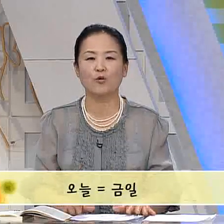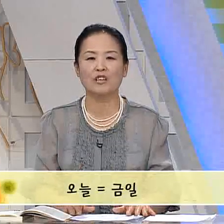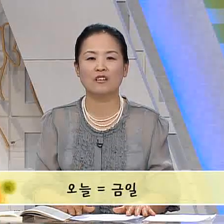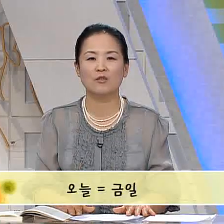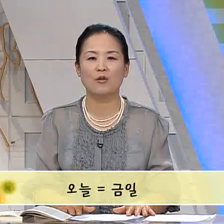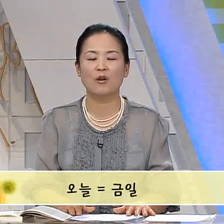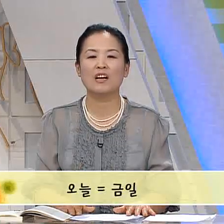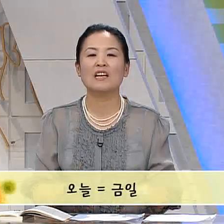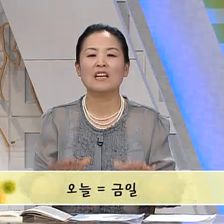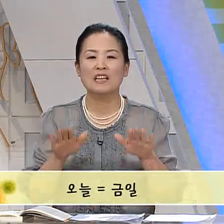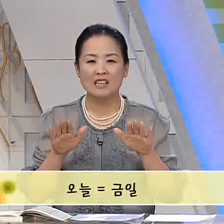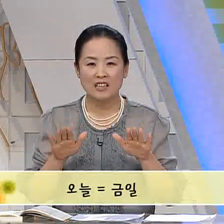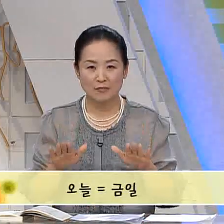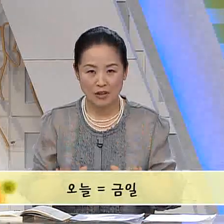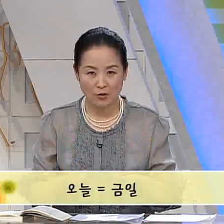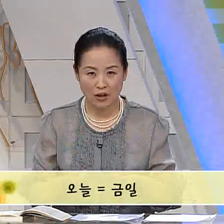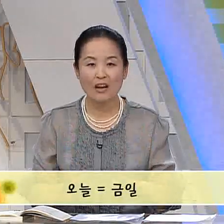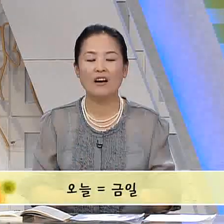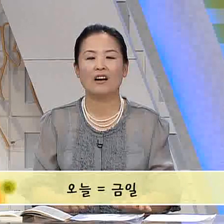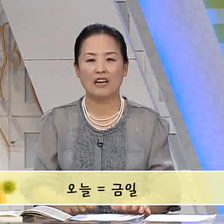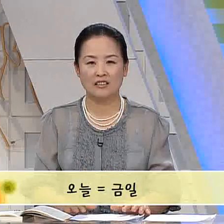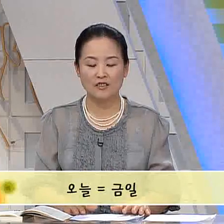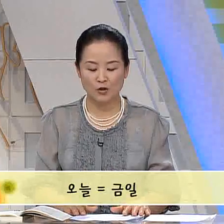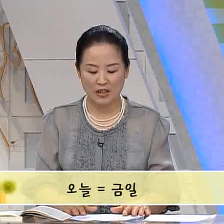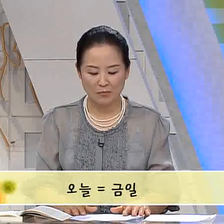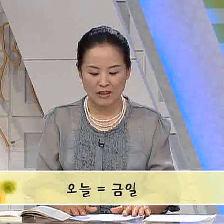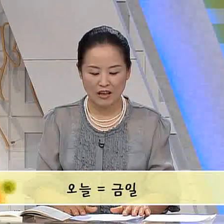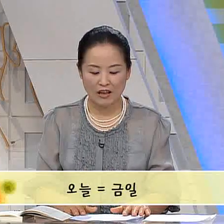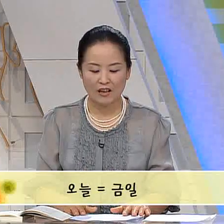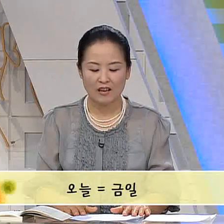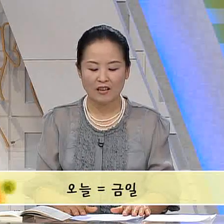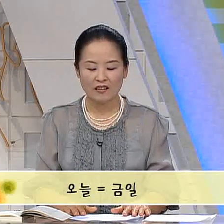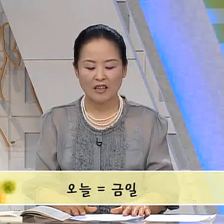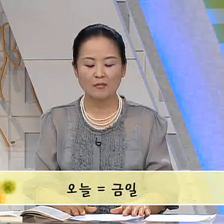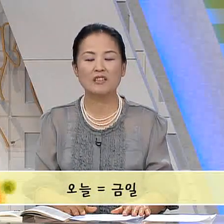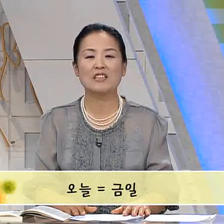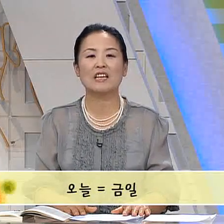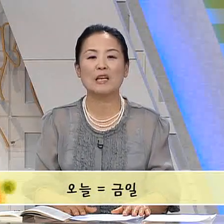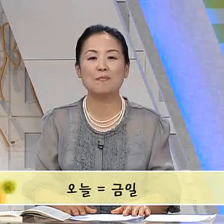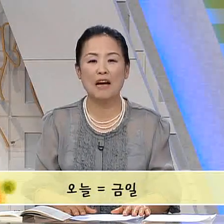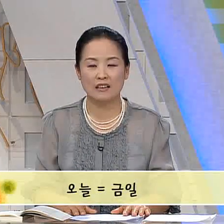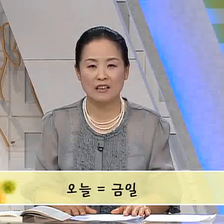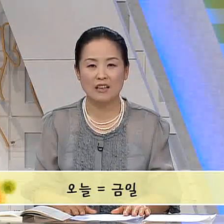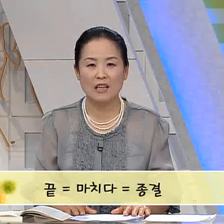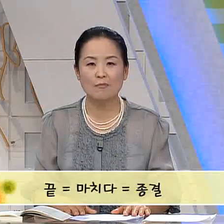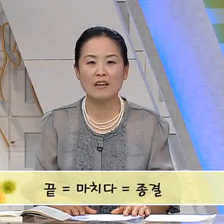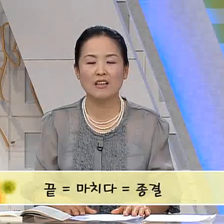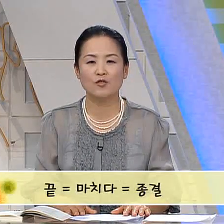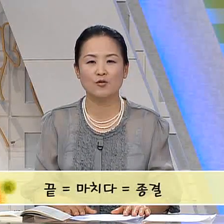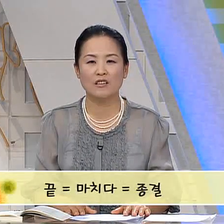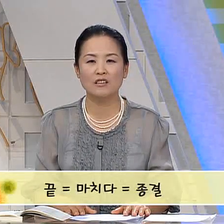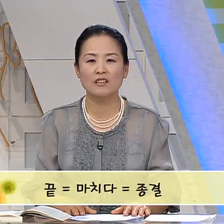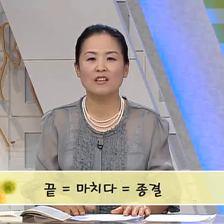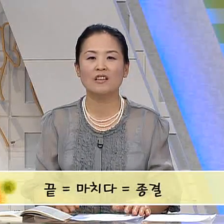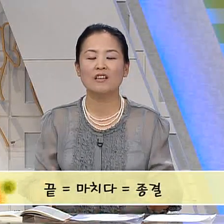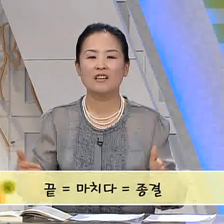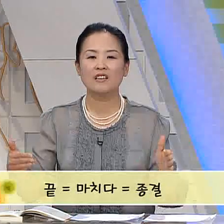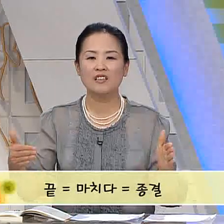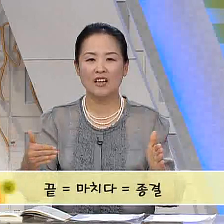동작으로 금일과 같은 수화입니다. 그 다음 이제 이만, 이만이라는 수화는 끝이라는